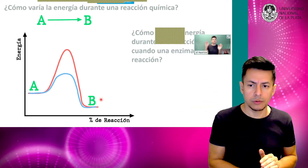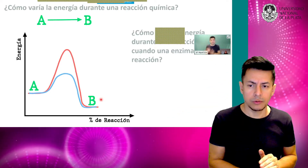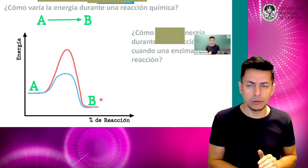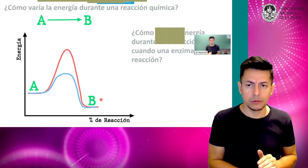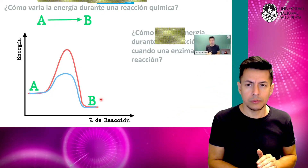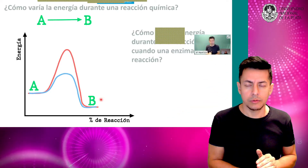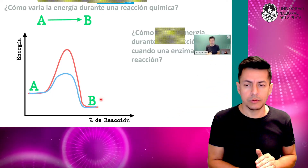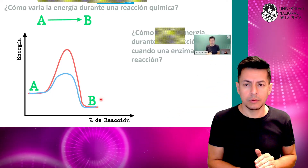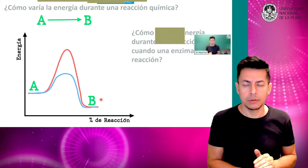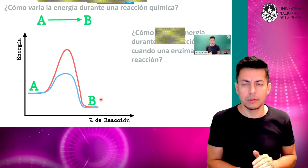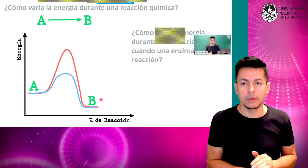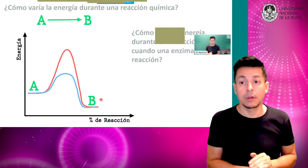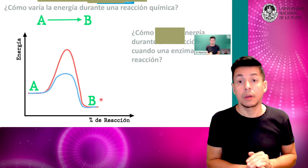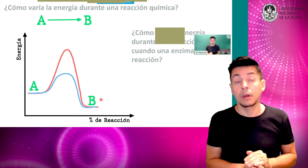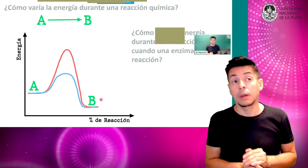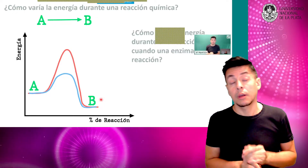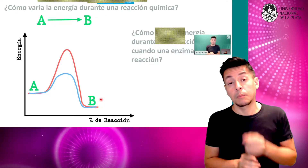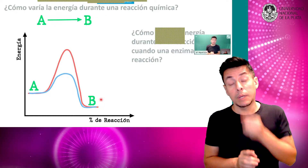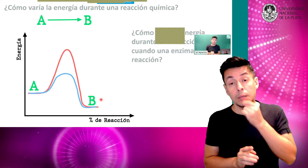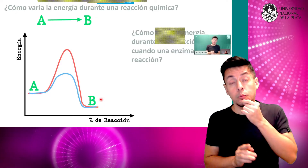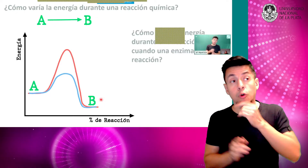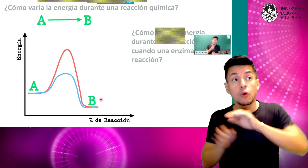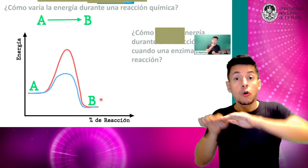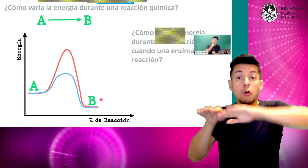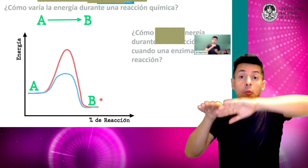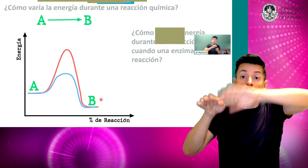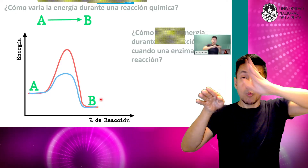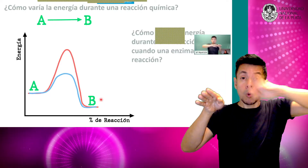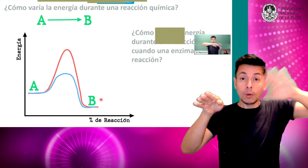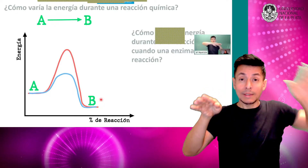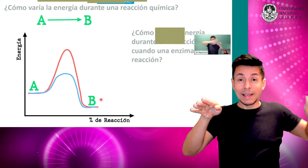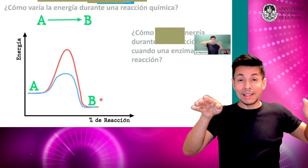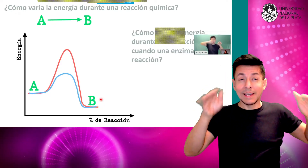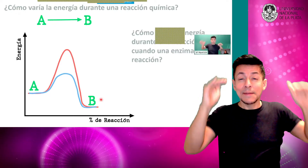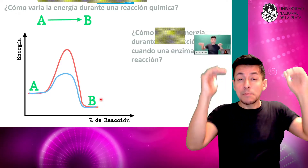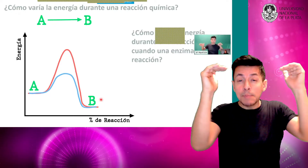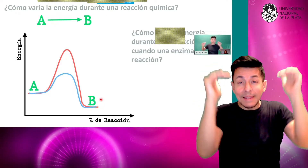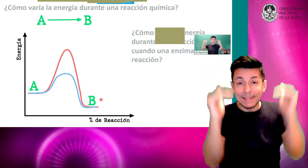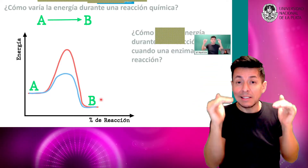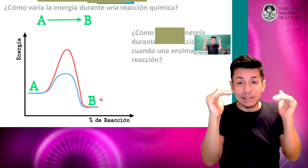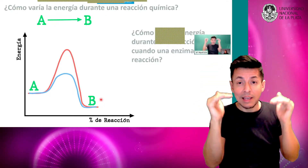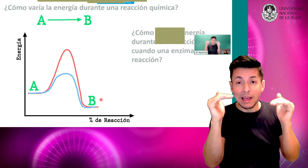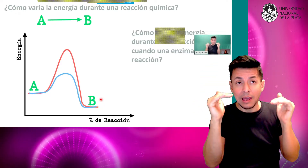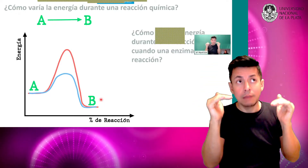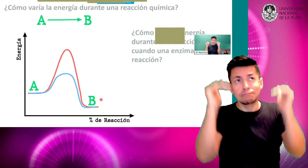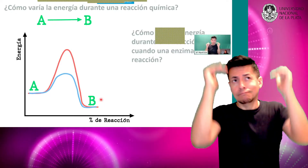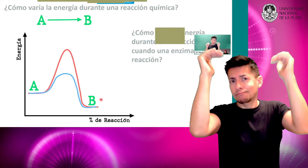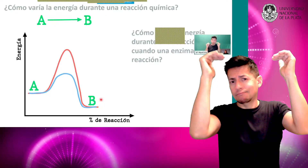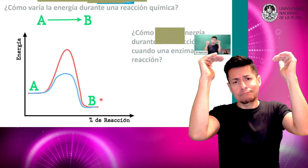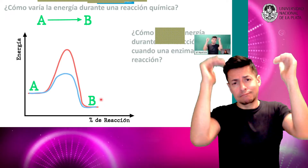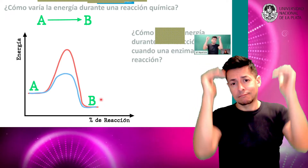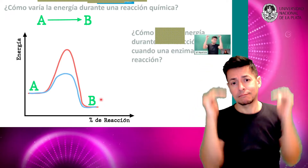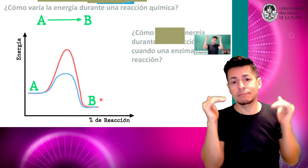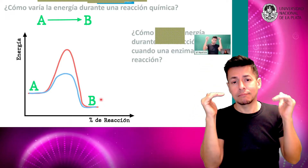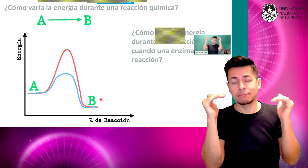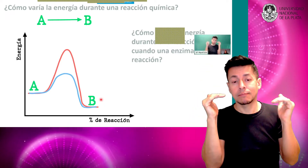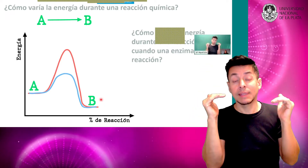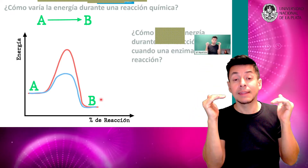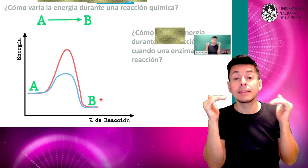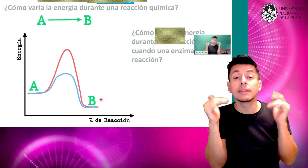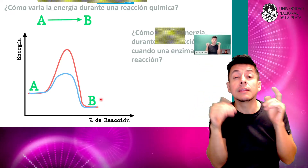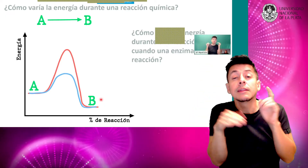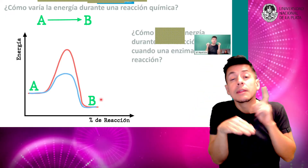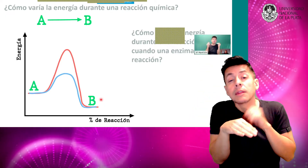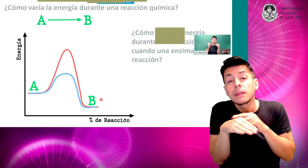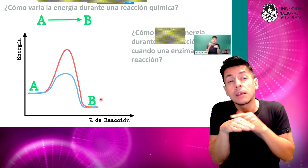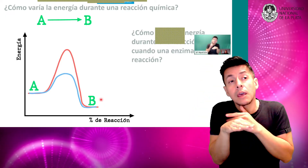En el ejemplo de la montaña sería algo así como que la montaña es más petiza, ¿sí? Es más baja. Entonces, el tiempo que yo tardo